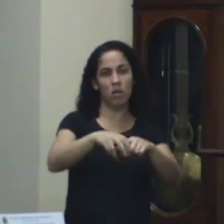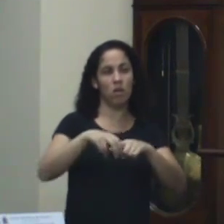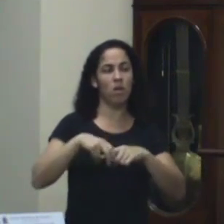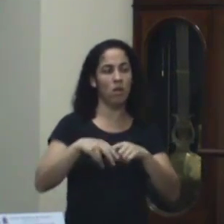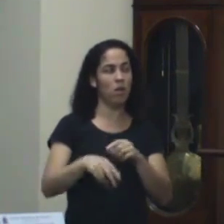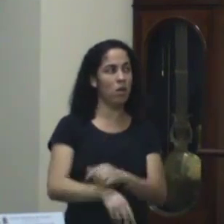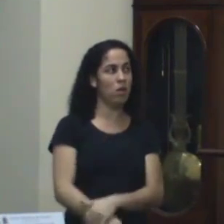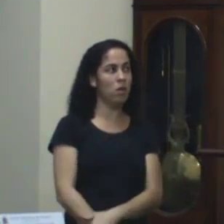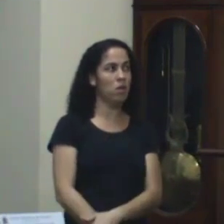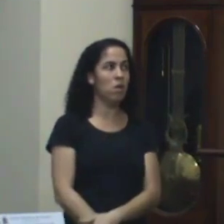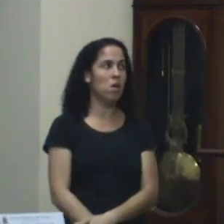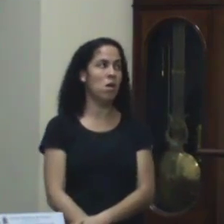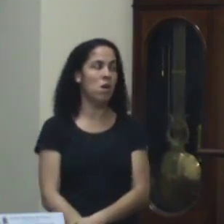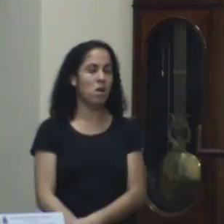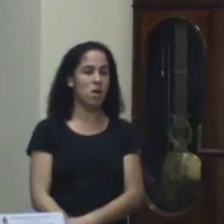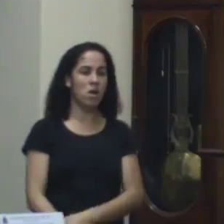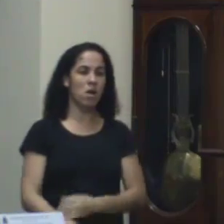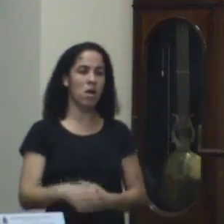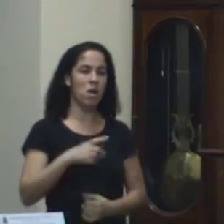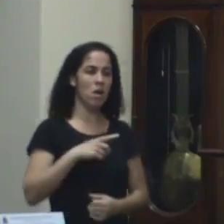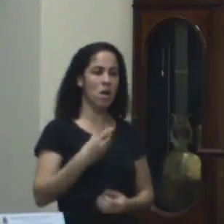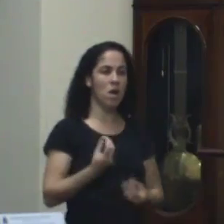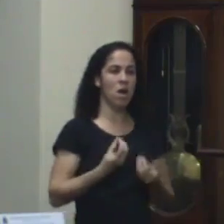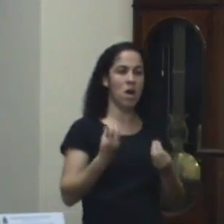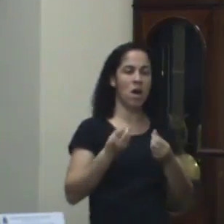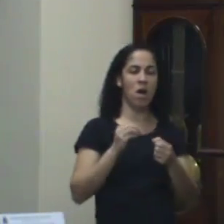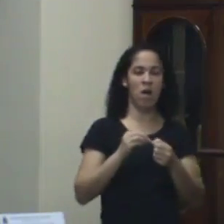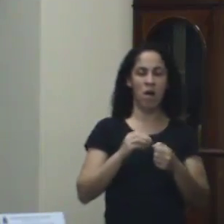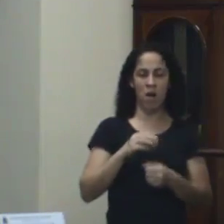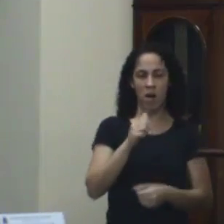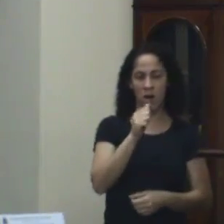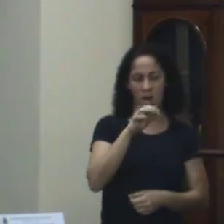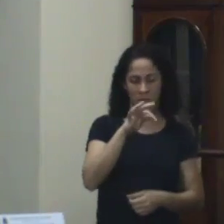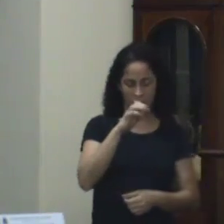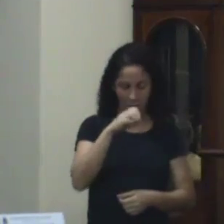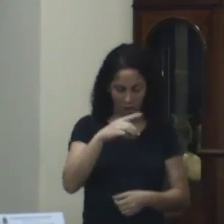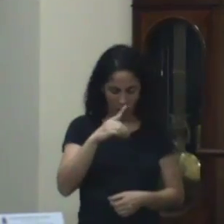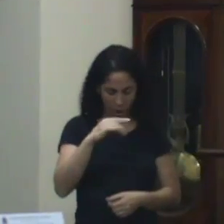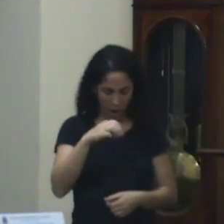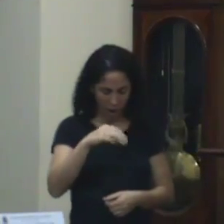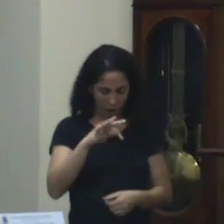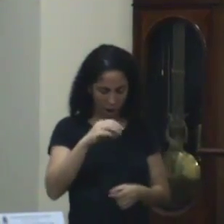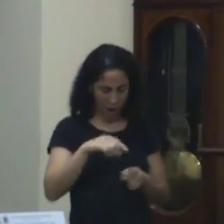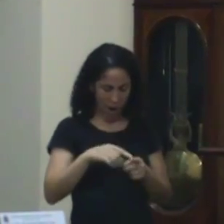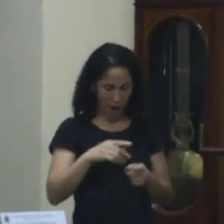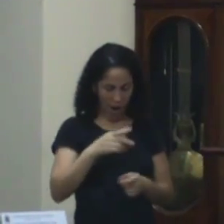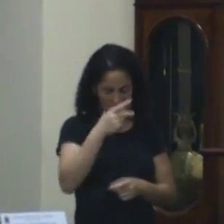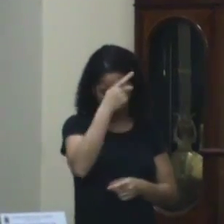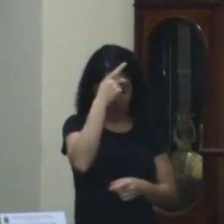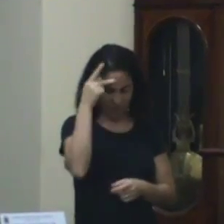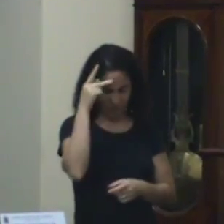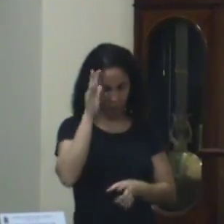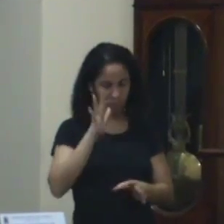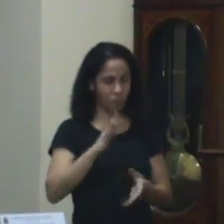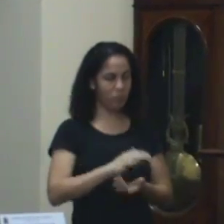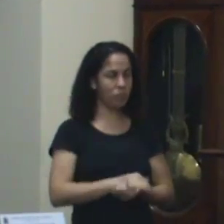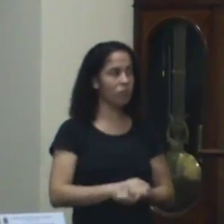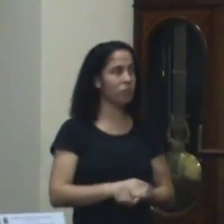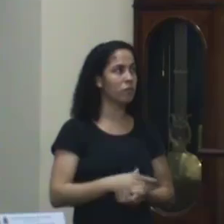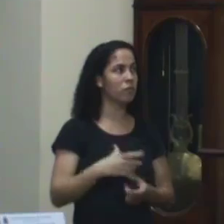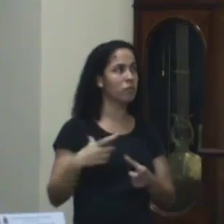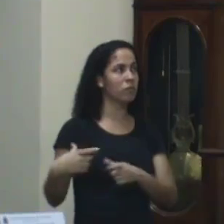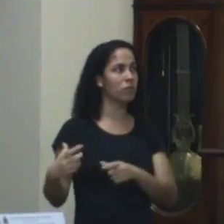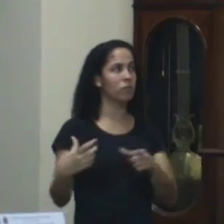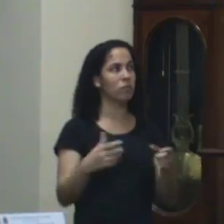pessoas têm aí essa péssima qualidade de atendimento. Não estou dizendo das pessoas, não estou dizendo